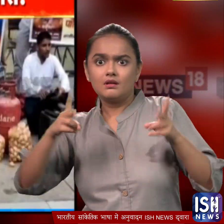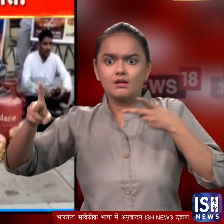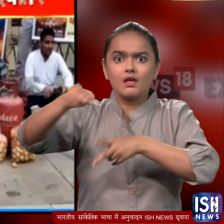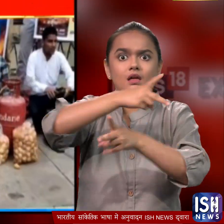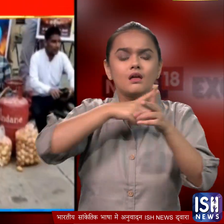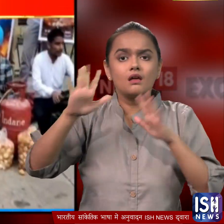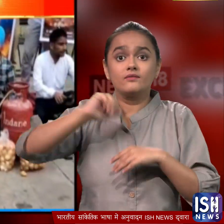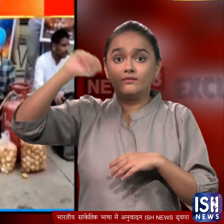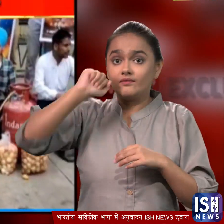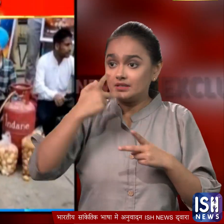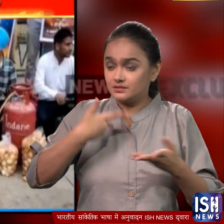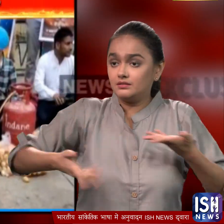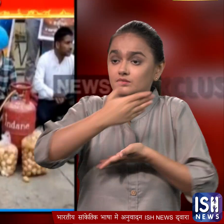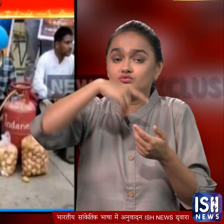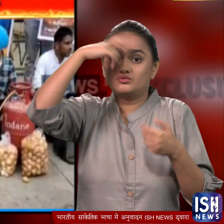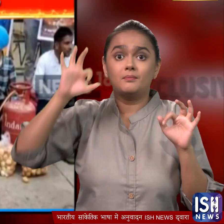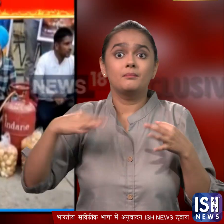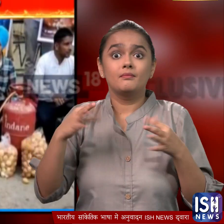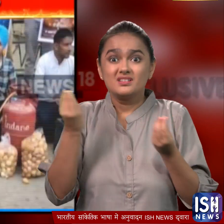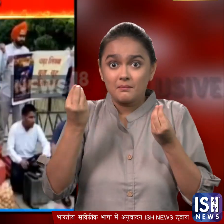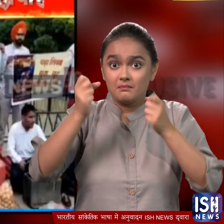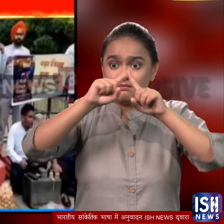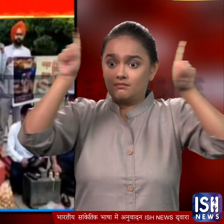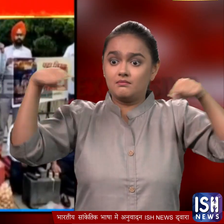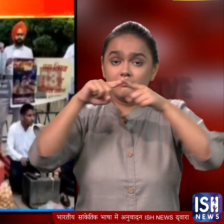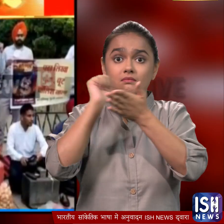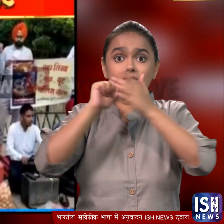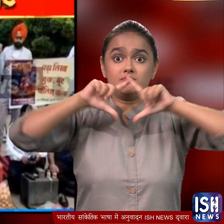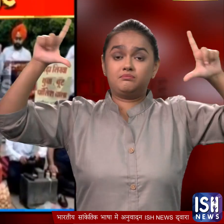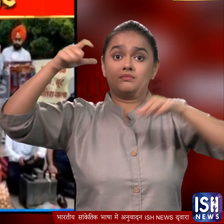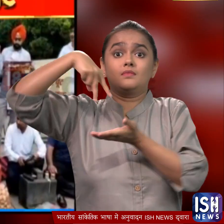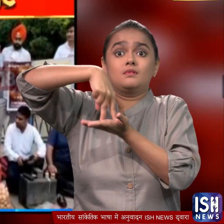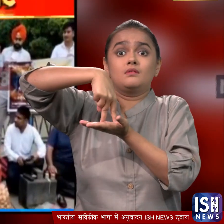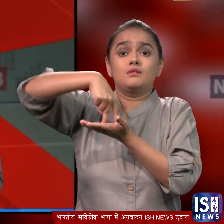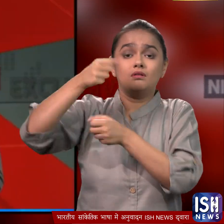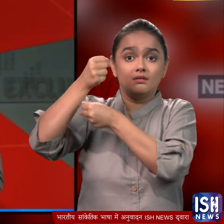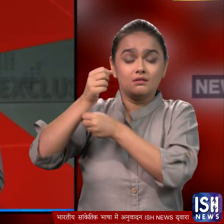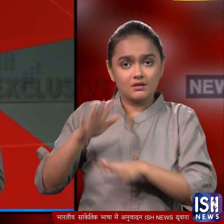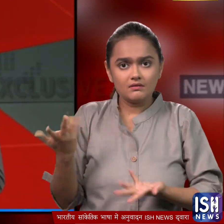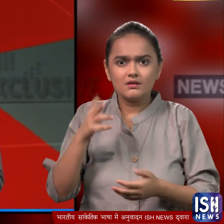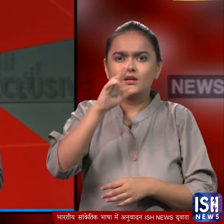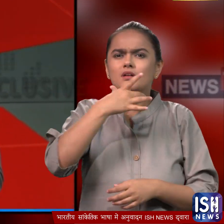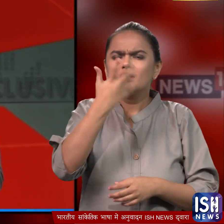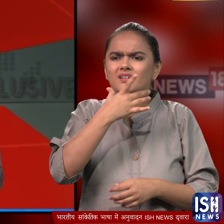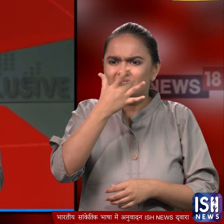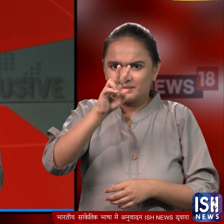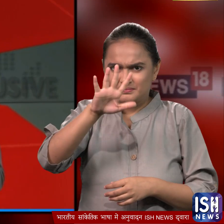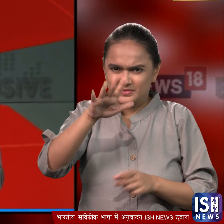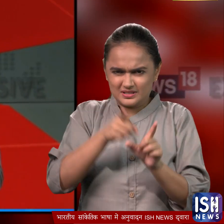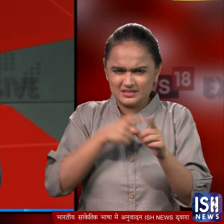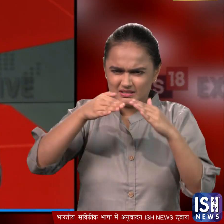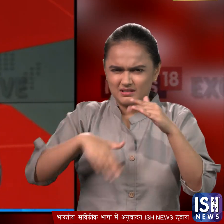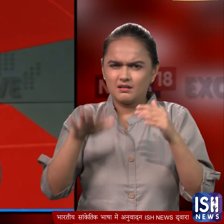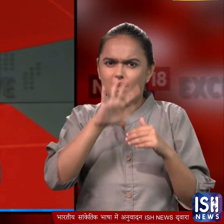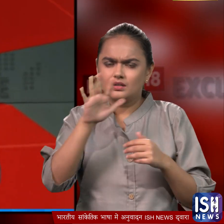पहुंचा। अलग अंदाज वाला ये प्रदर्शन करते हुए इन लोगों के पीछे कुछ लोग कई पोस्टर भी लेकर खड़े थे। सौभाग्य की बात है कि देश में 25 साल